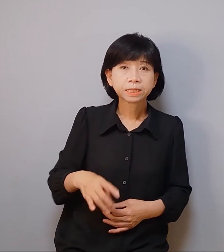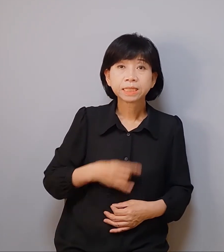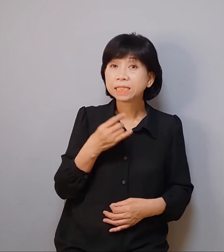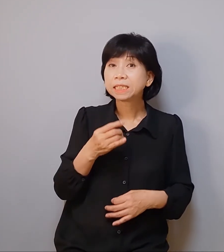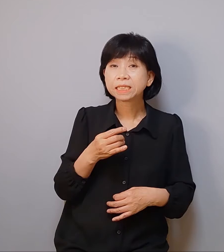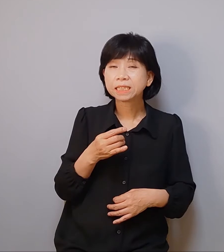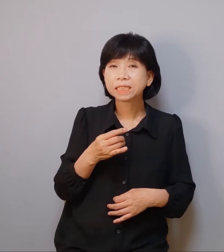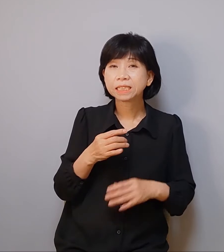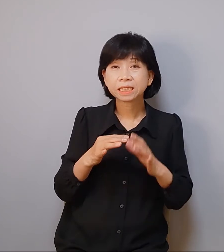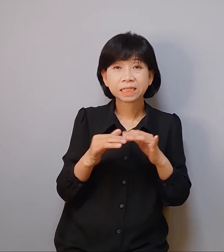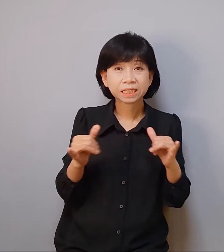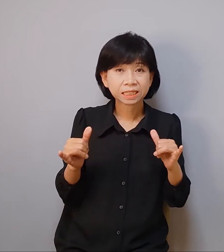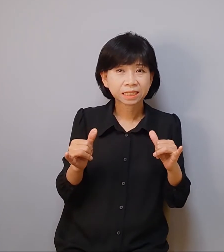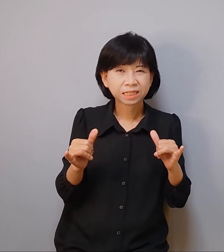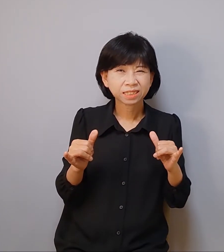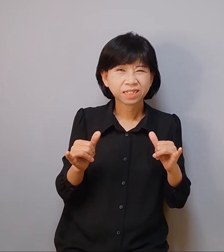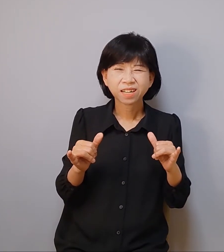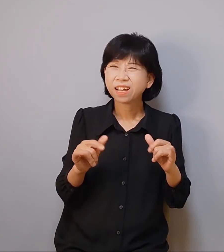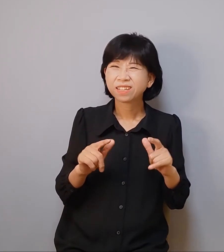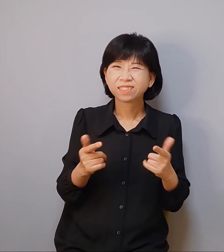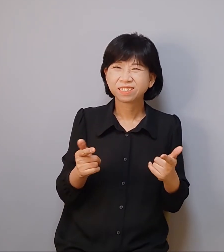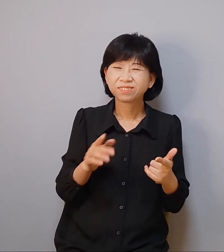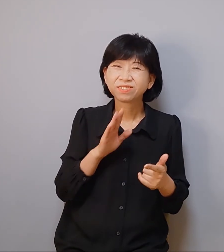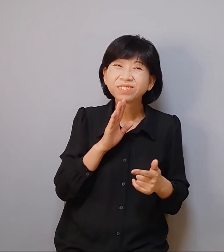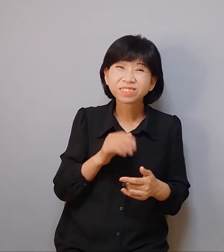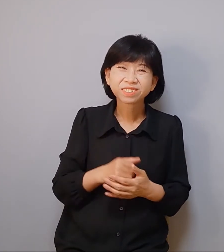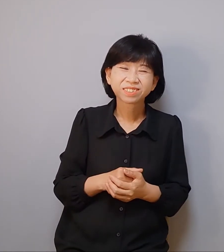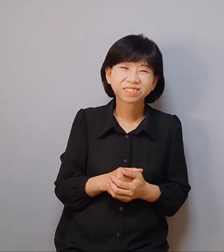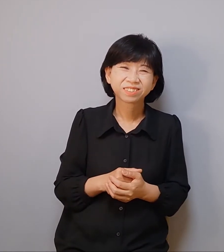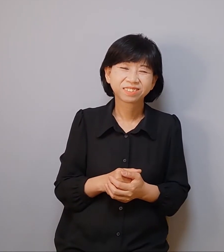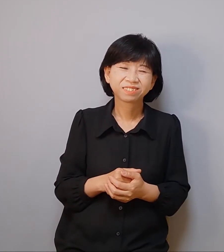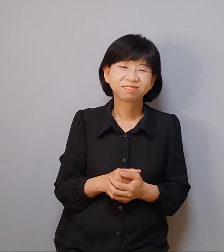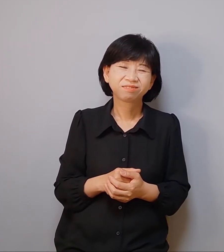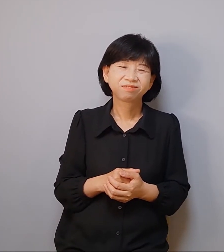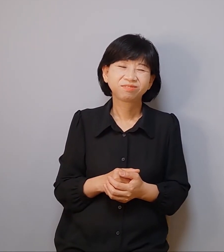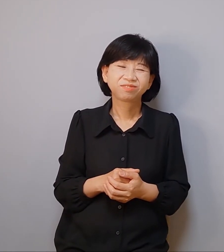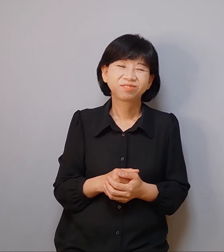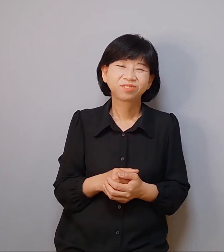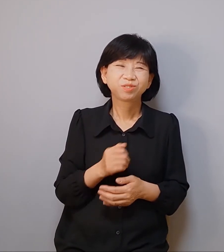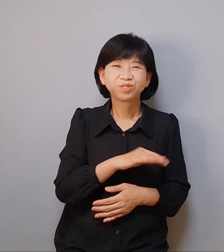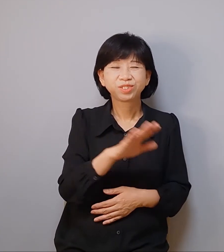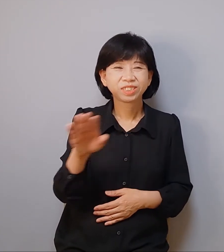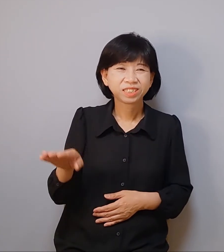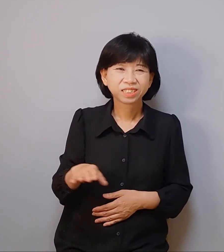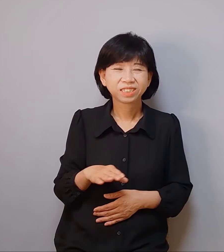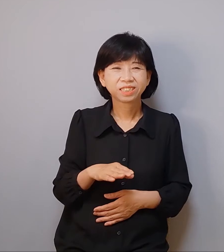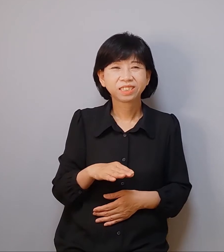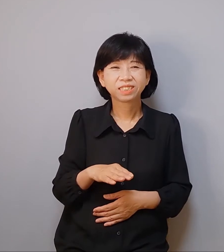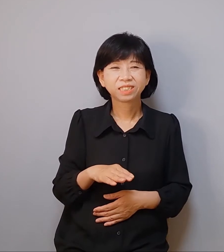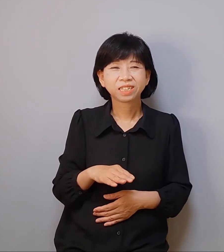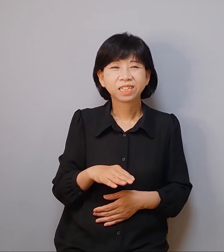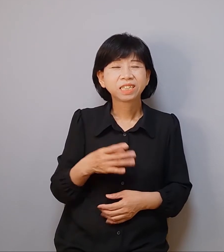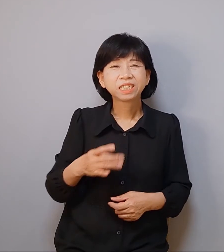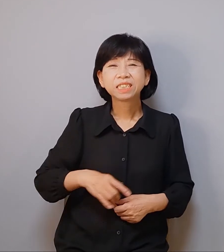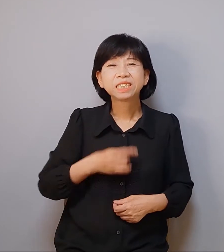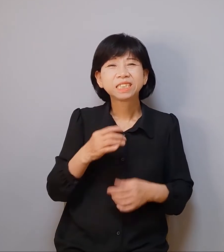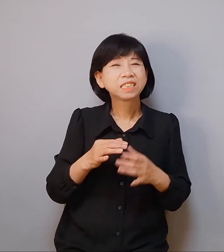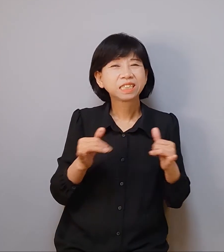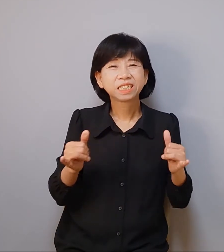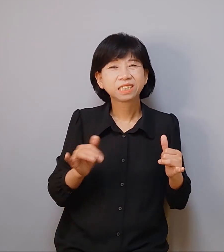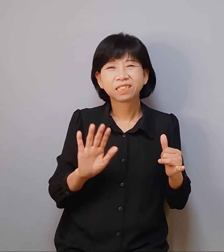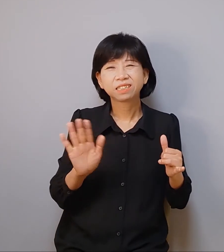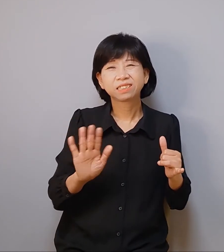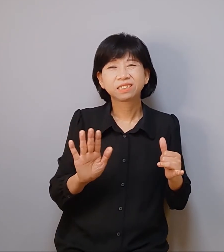믿음으로 말미암아 살리라 라고 하니까 우리는 절망할 수밖에 없는 거죠. 우리는 스스로 의인이 될 수 없습니다. 그런데 하나님을